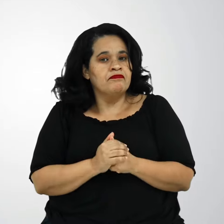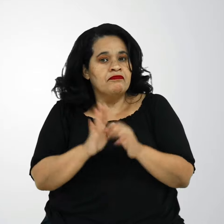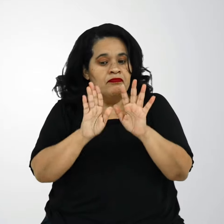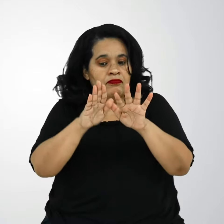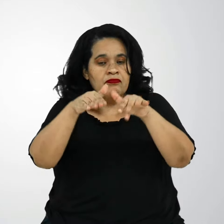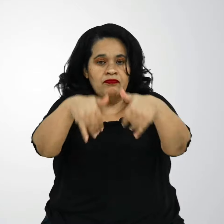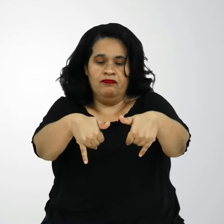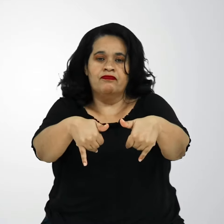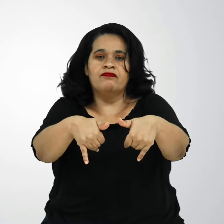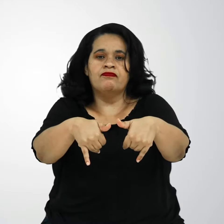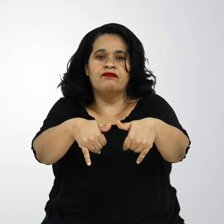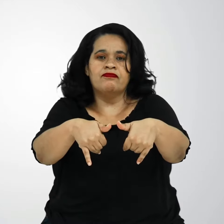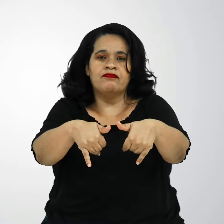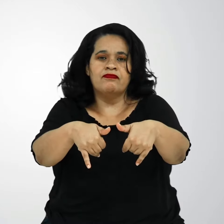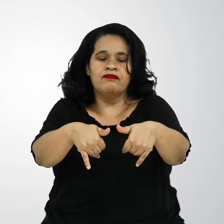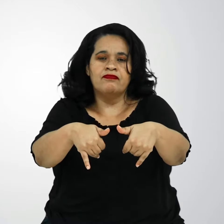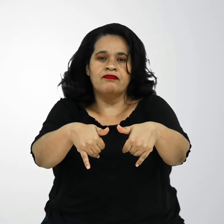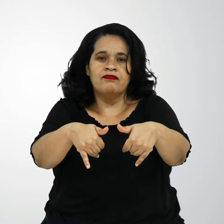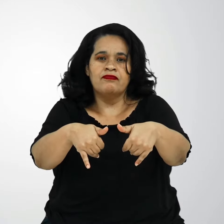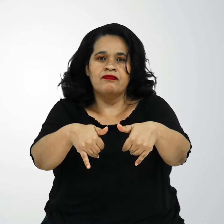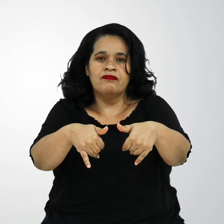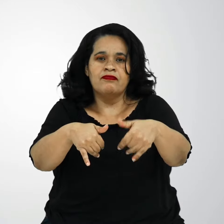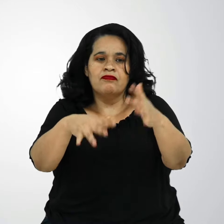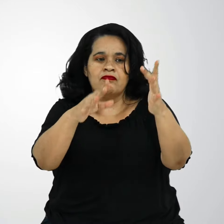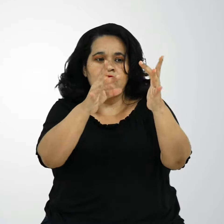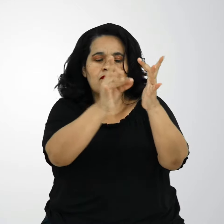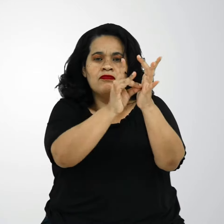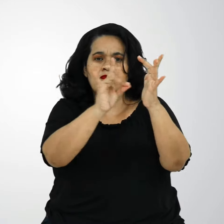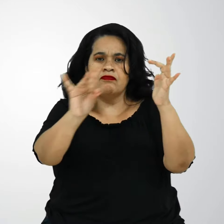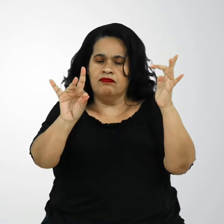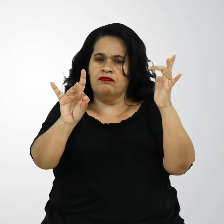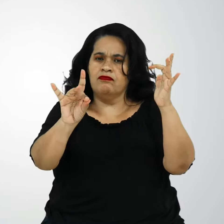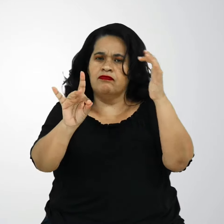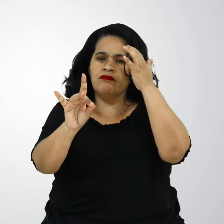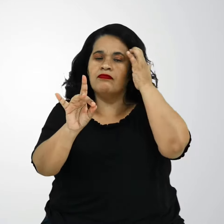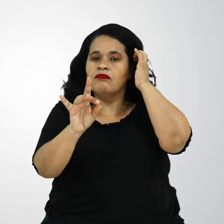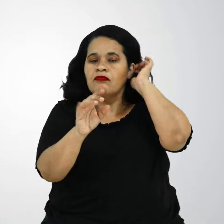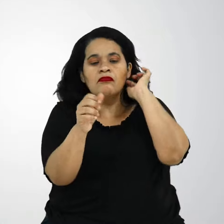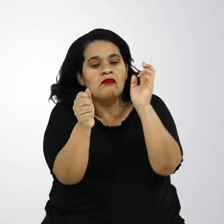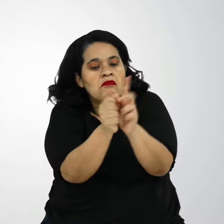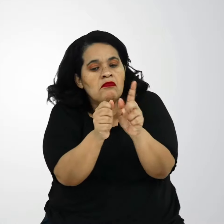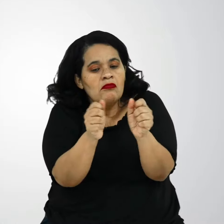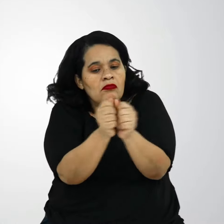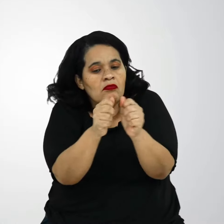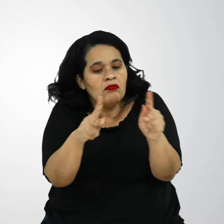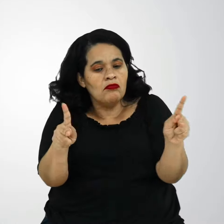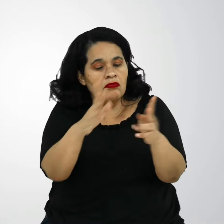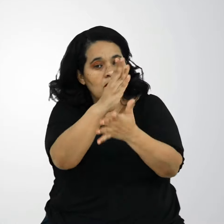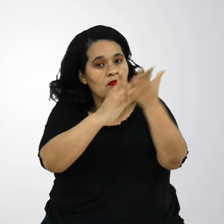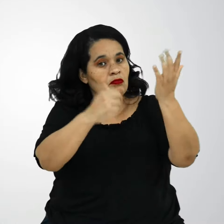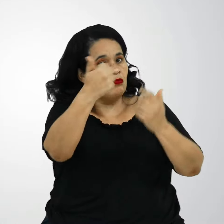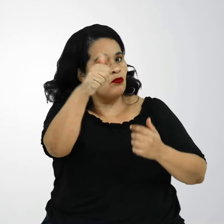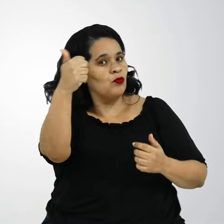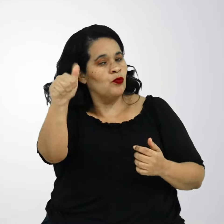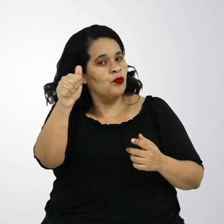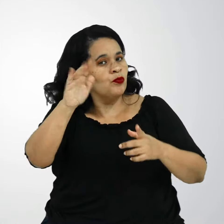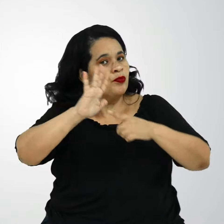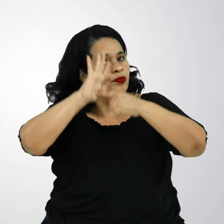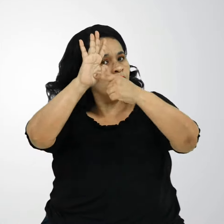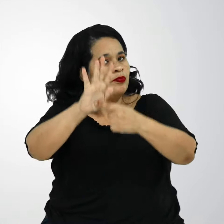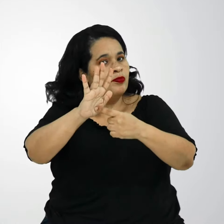besta surge. E aí essa besta vai silenciar. Aí o Apocalipse 11 fala que ela vai ser silenciada por 3 dias e